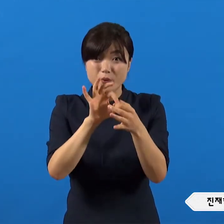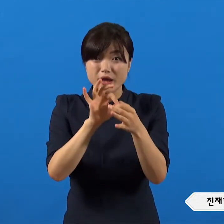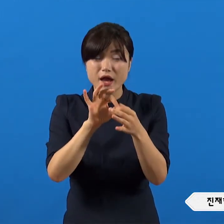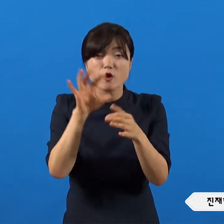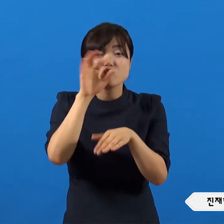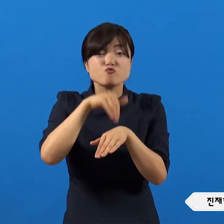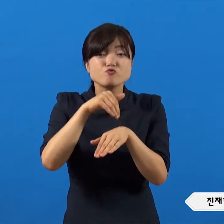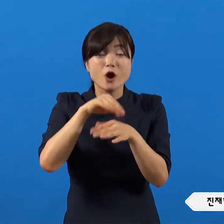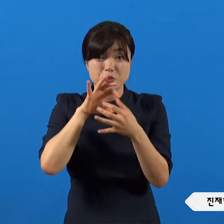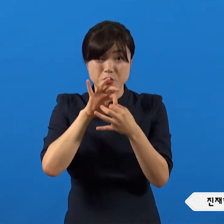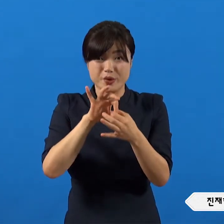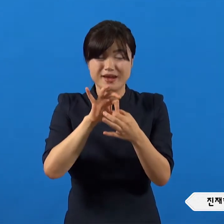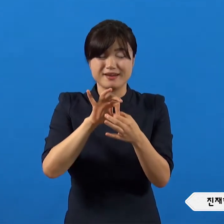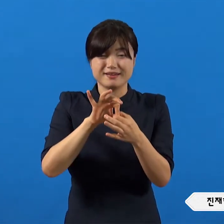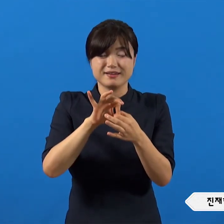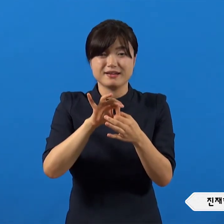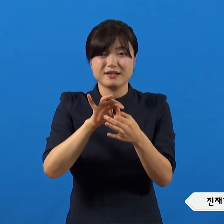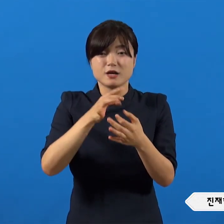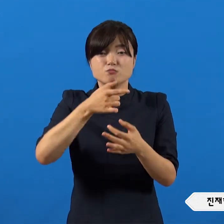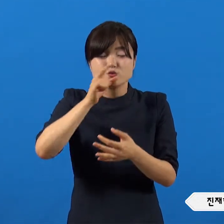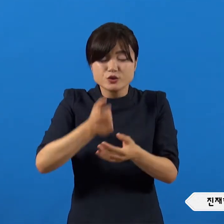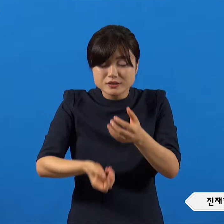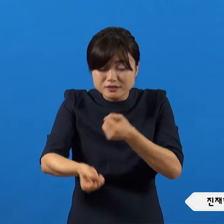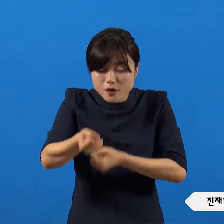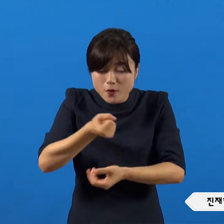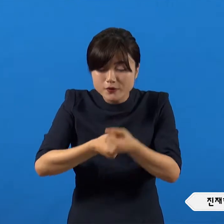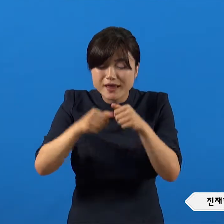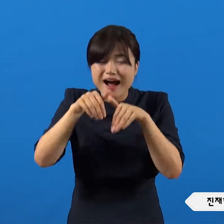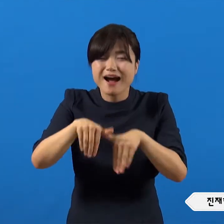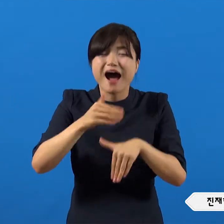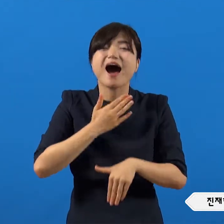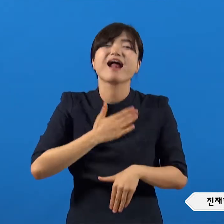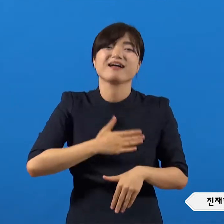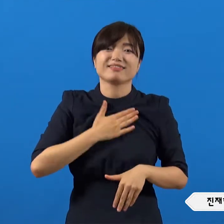통해서 물떠온 하인들은 알더라.